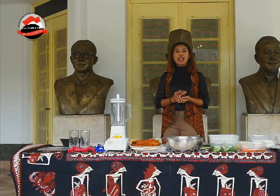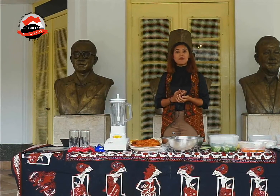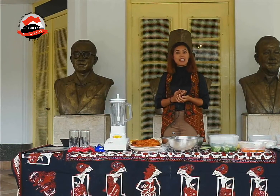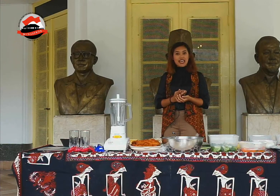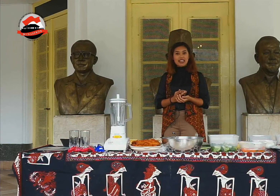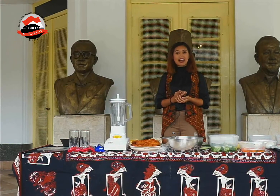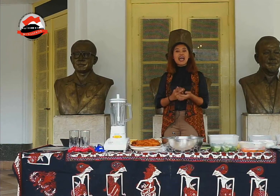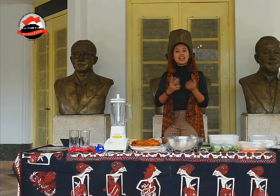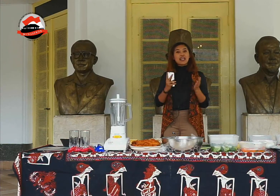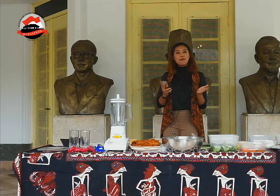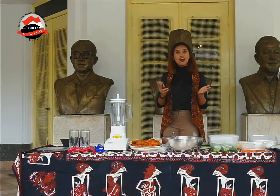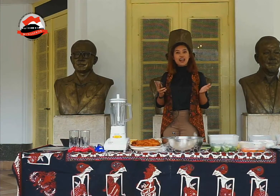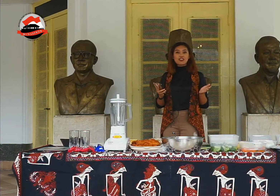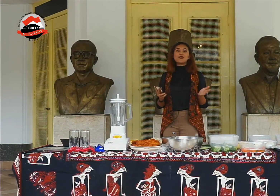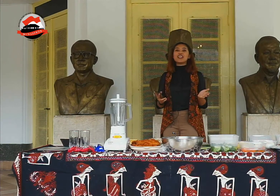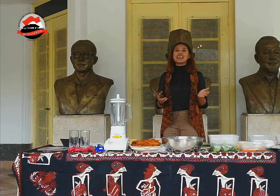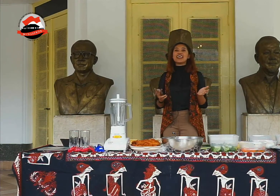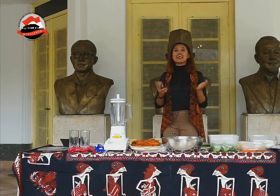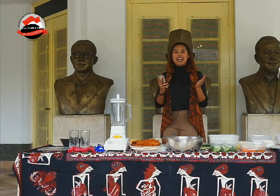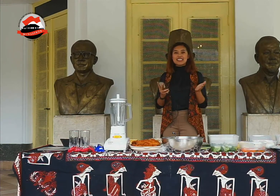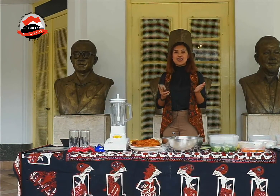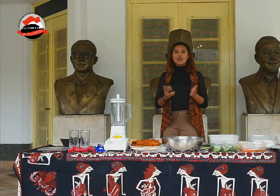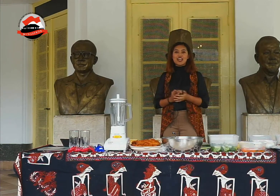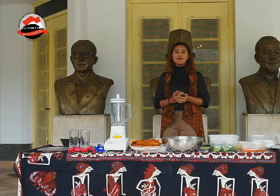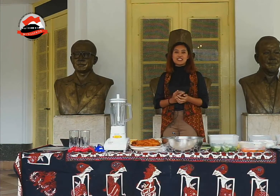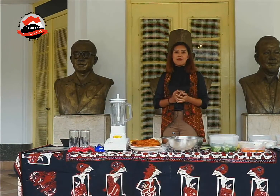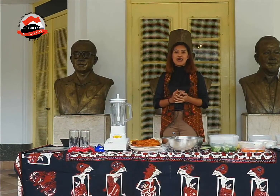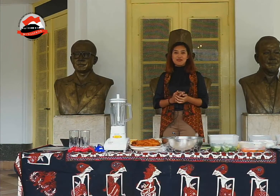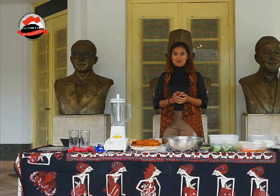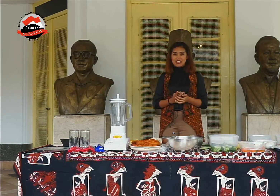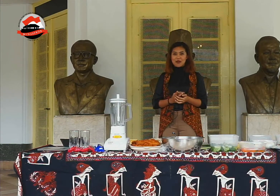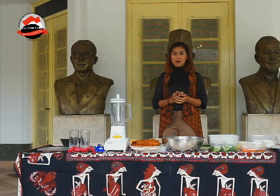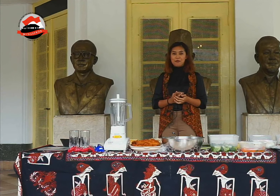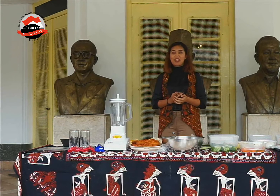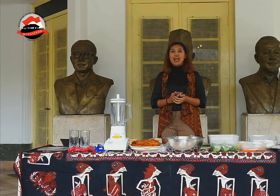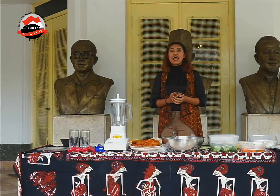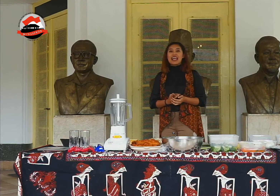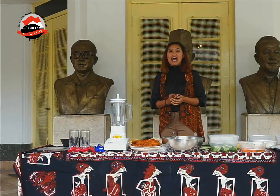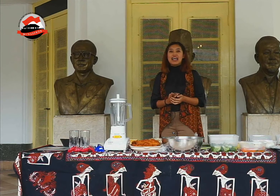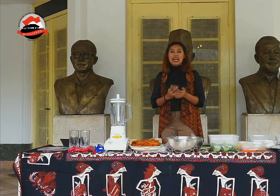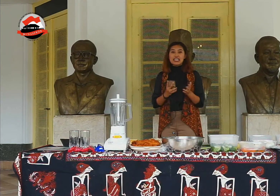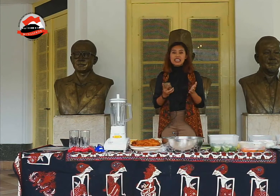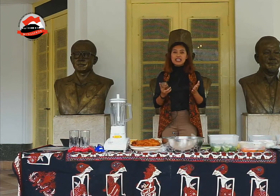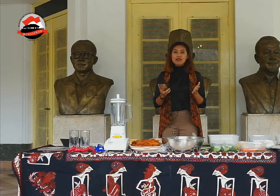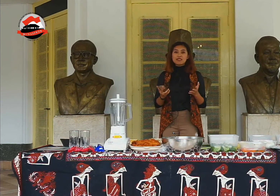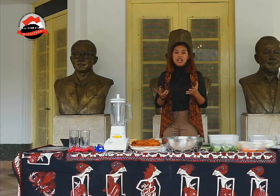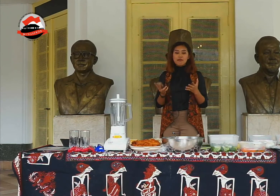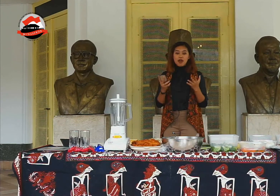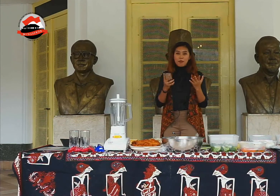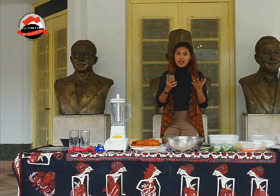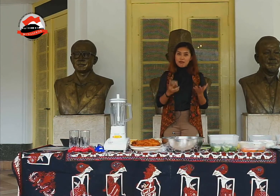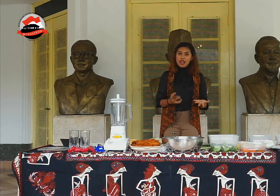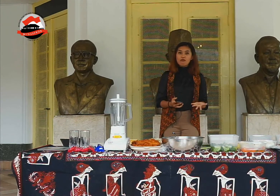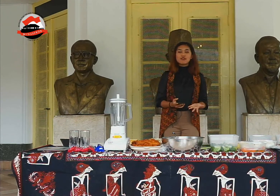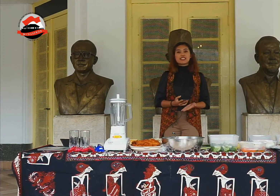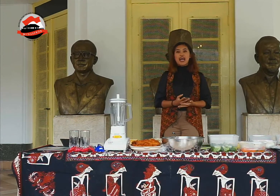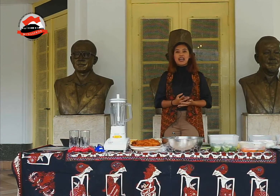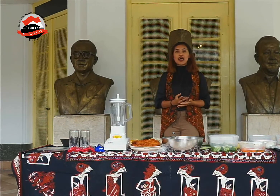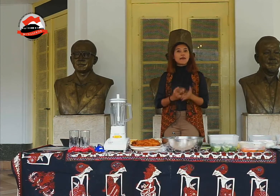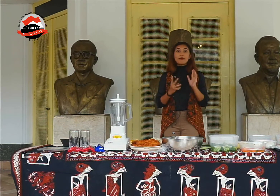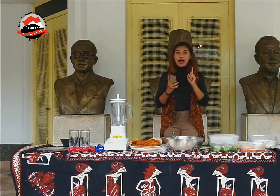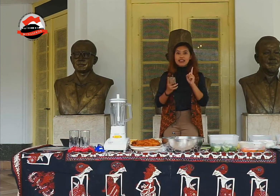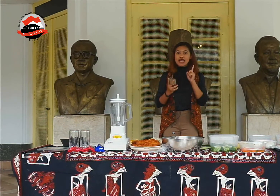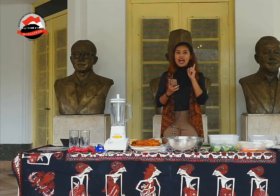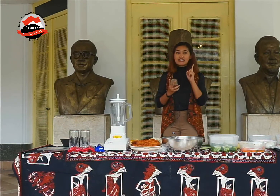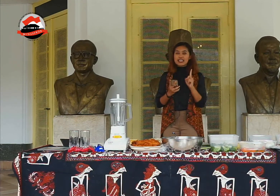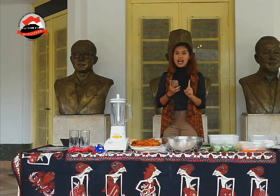Proklamasi dalam kegiatan Dapur Anak Tuli, Kreasi Kuliner Bersama di Museum. Nah, adik-adik yang tadi misalnya baru pada bergabung sekarang,